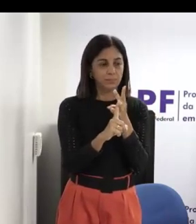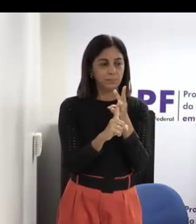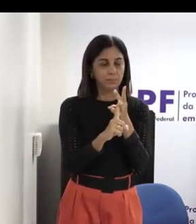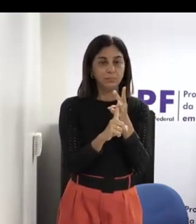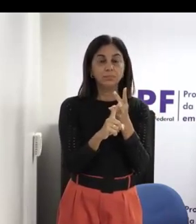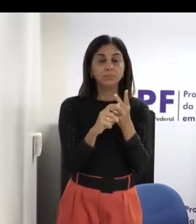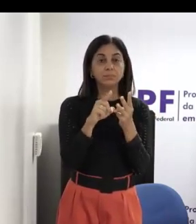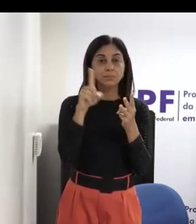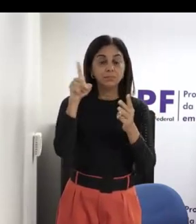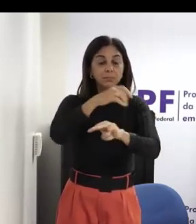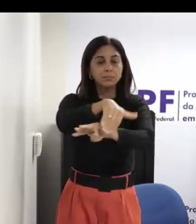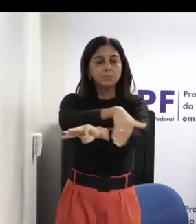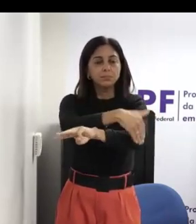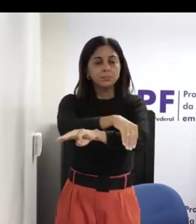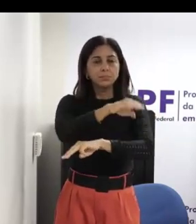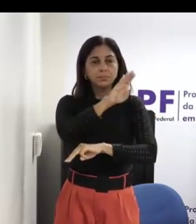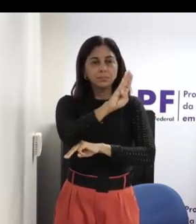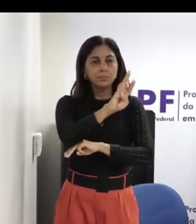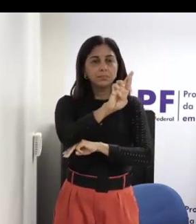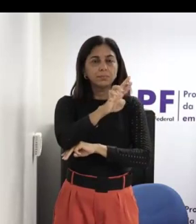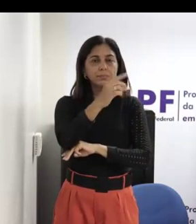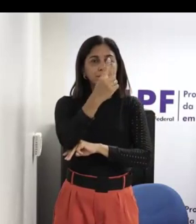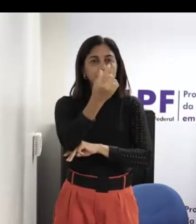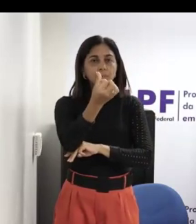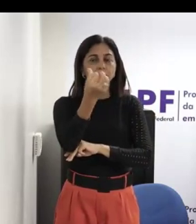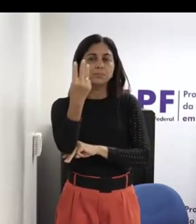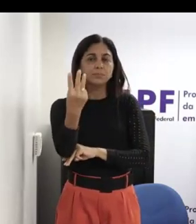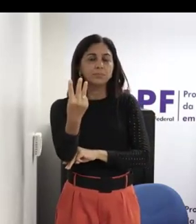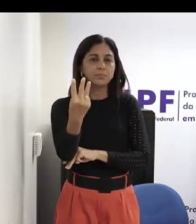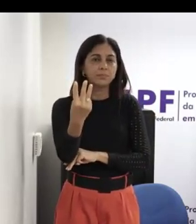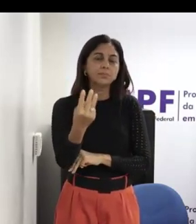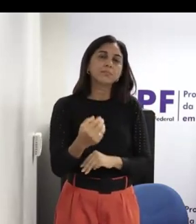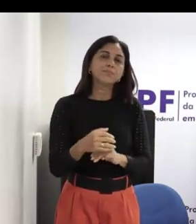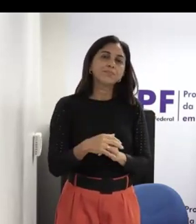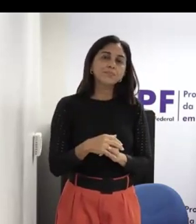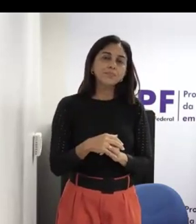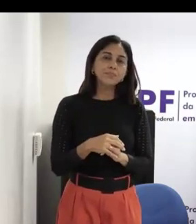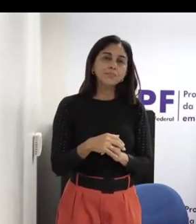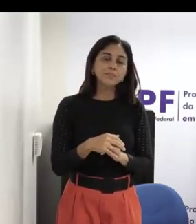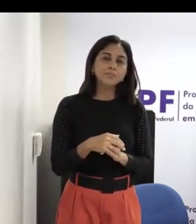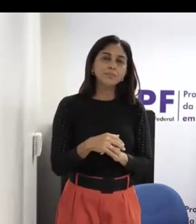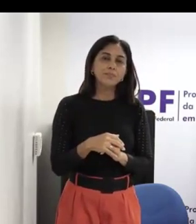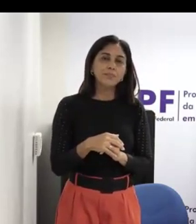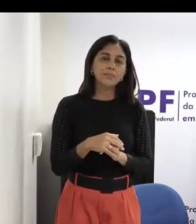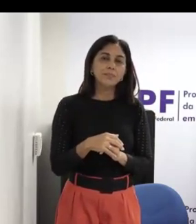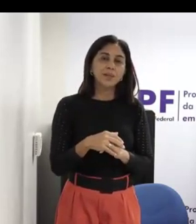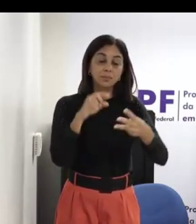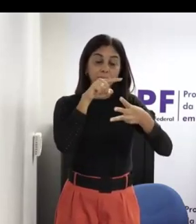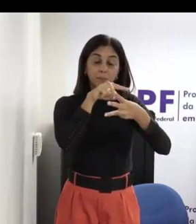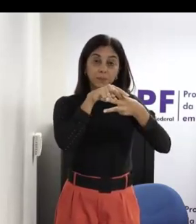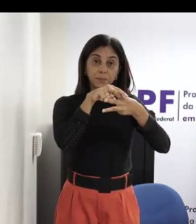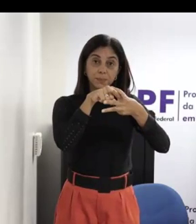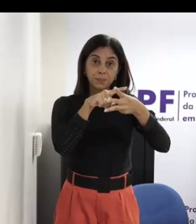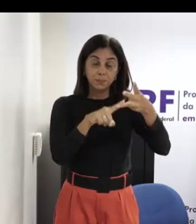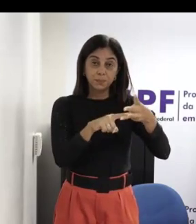br13 né a gente fala ali no no galpão ali próximo ao galpão do do quinó onde a gente vai tá abordando a população